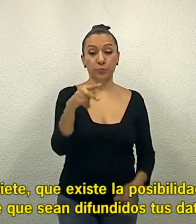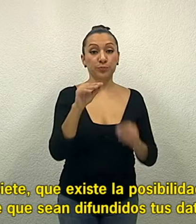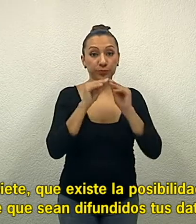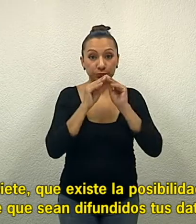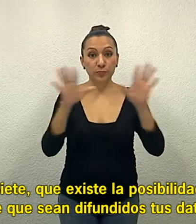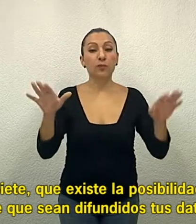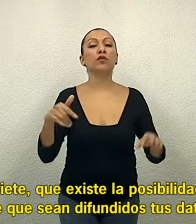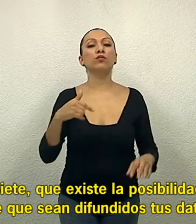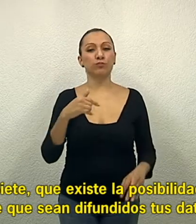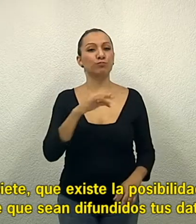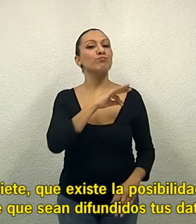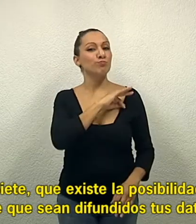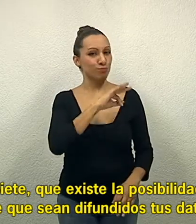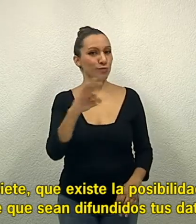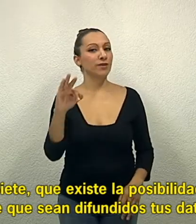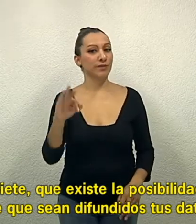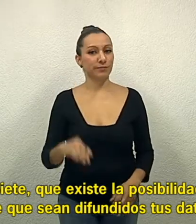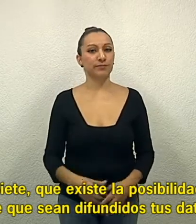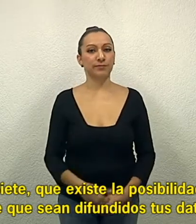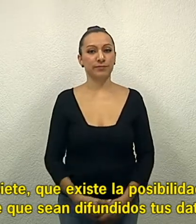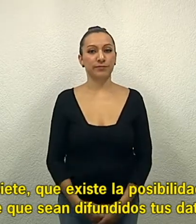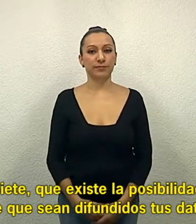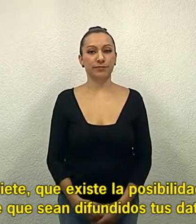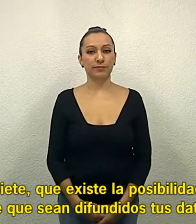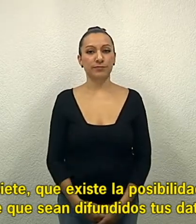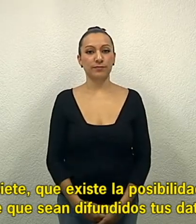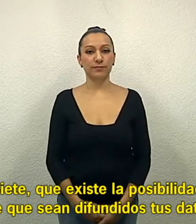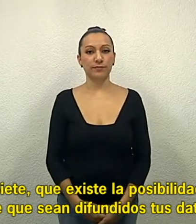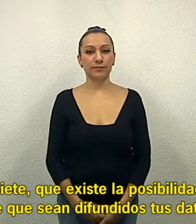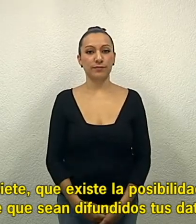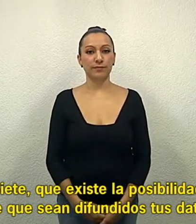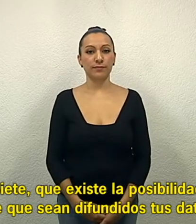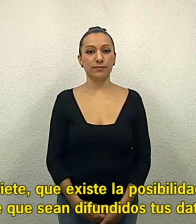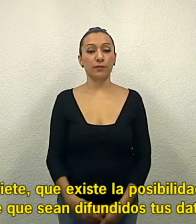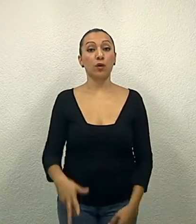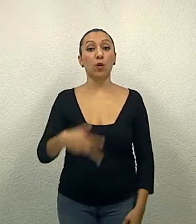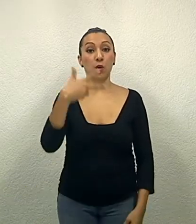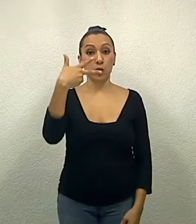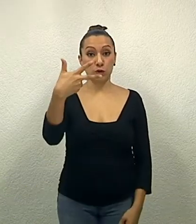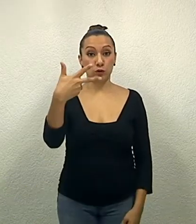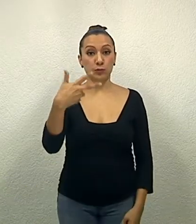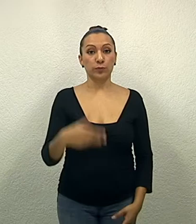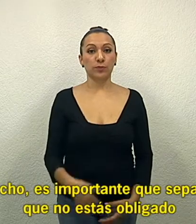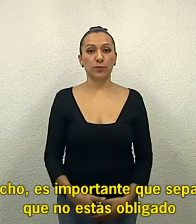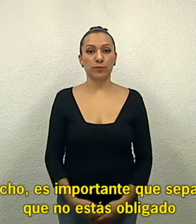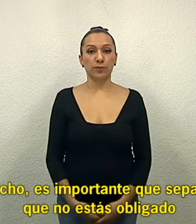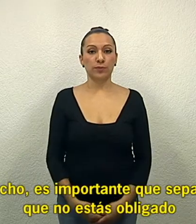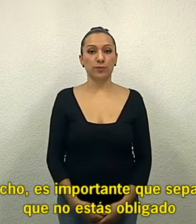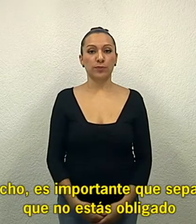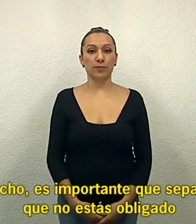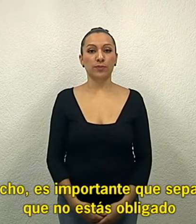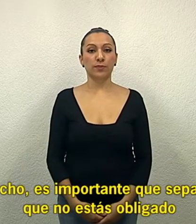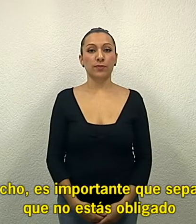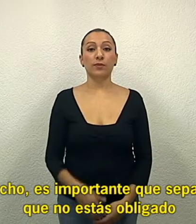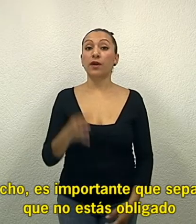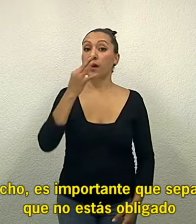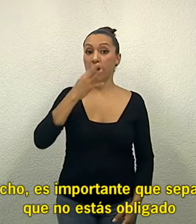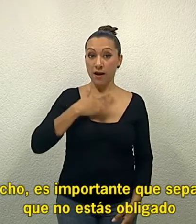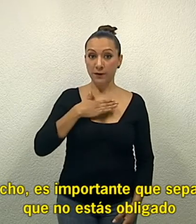que existe la posibilidad de que sean difundidos tus datos 8 es